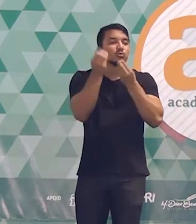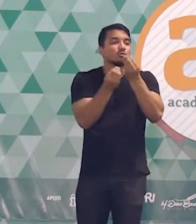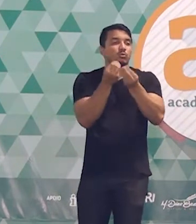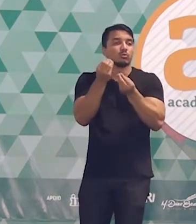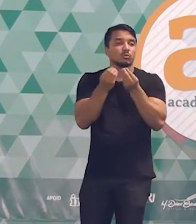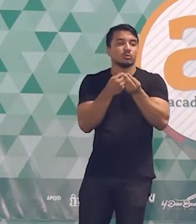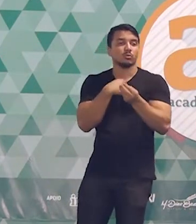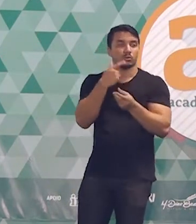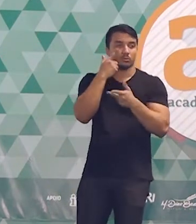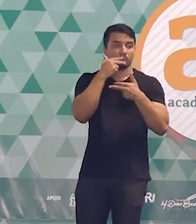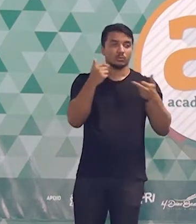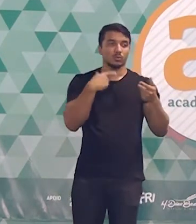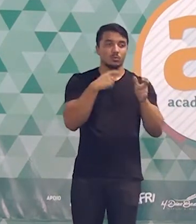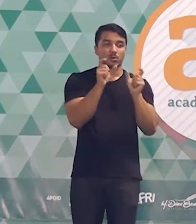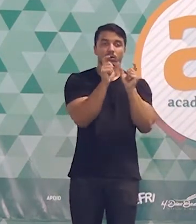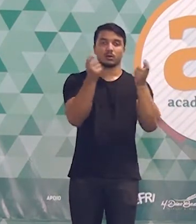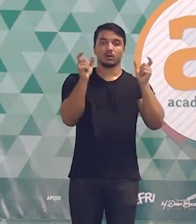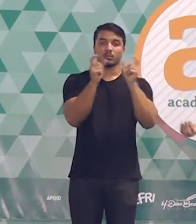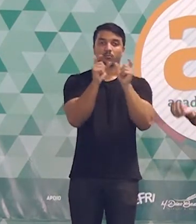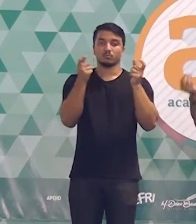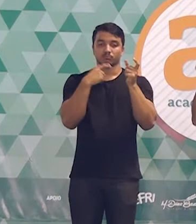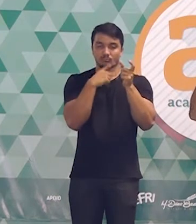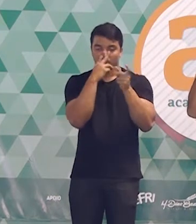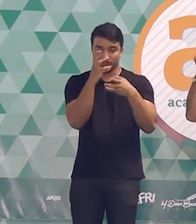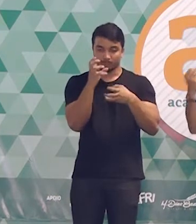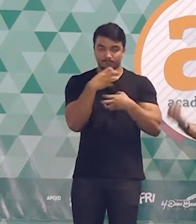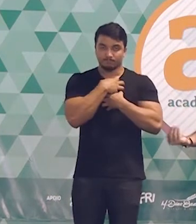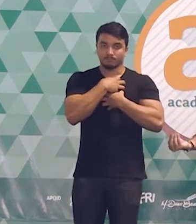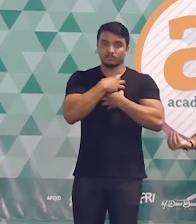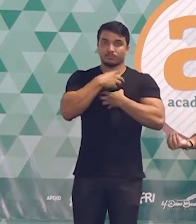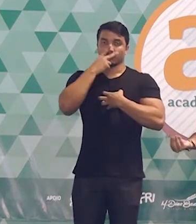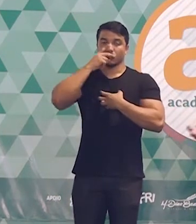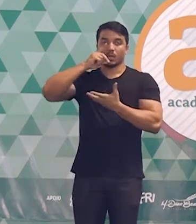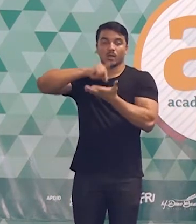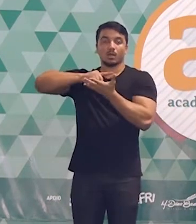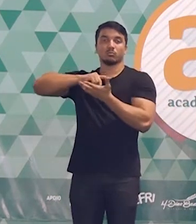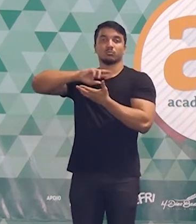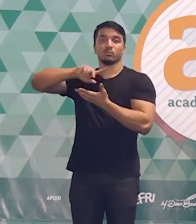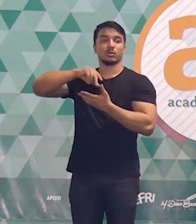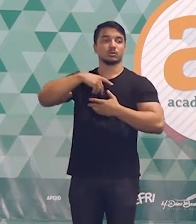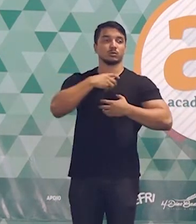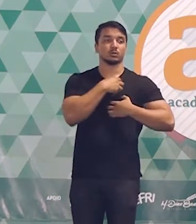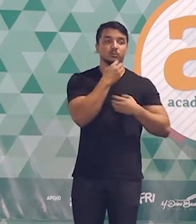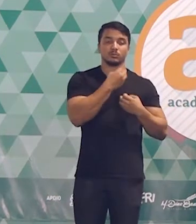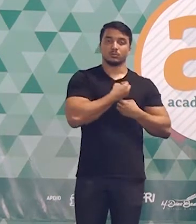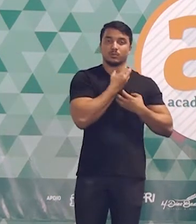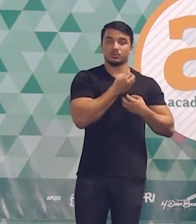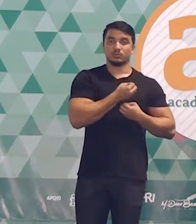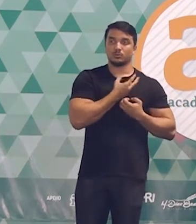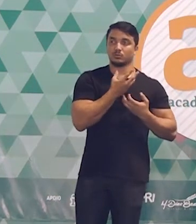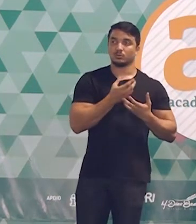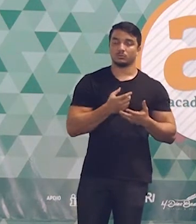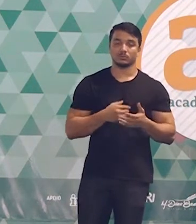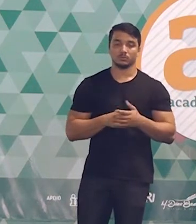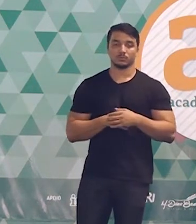essa dramaticidade, esse traço que é muito mais emocional do que real, do expressionismo.